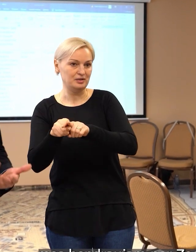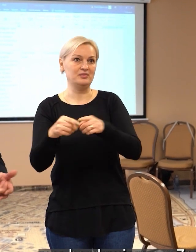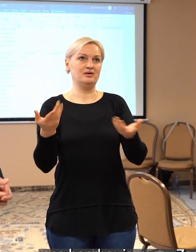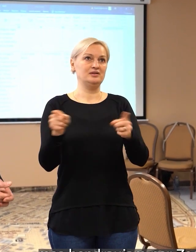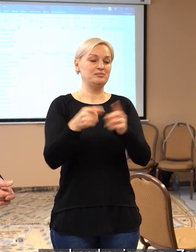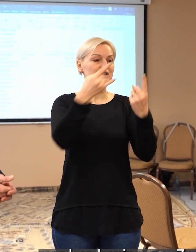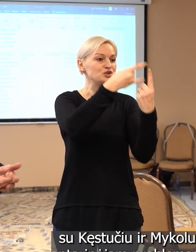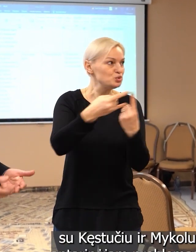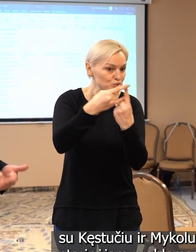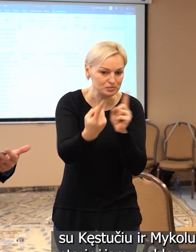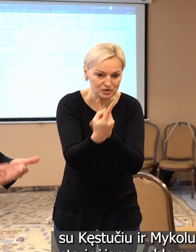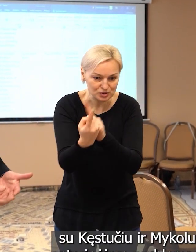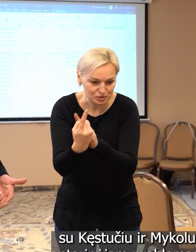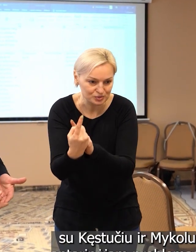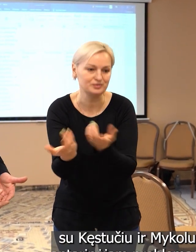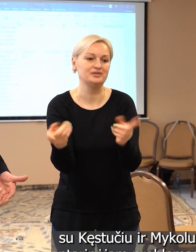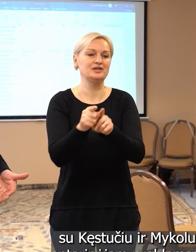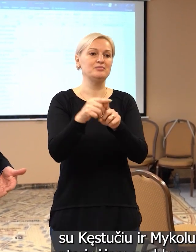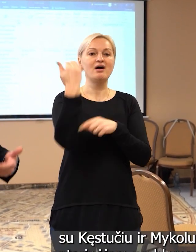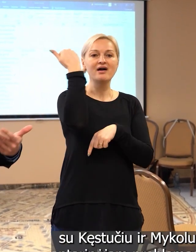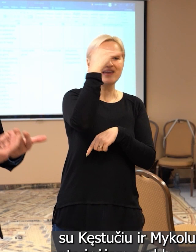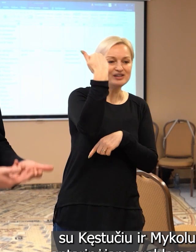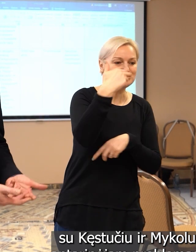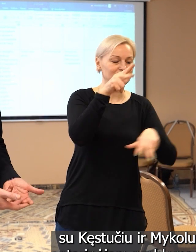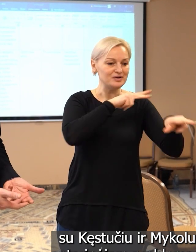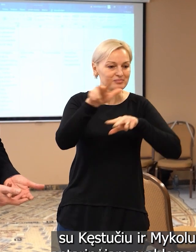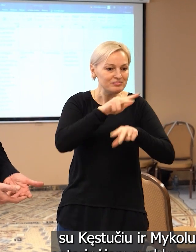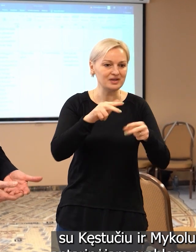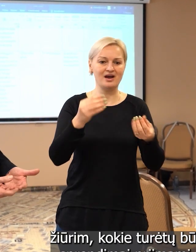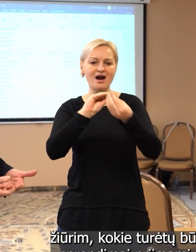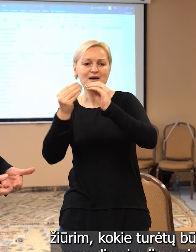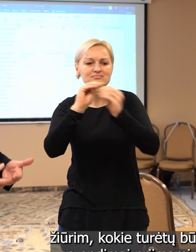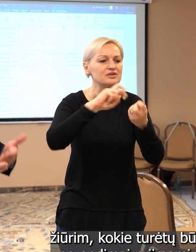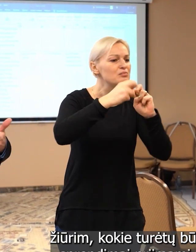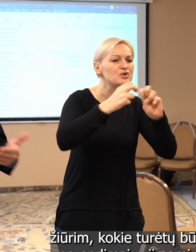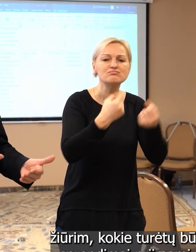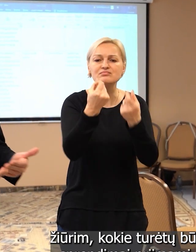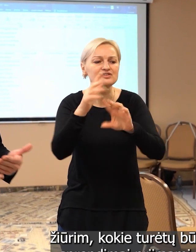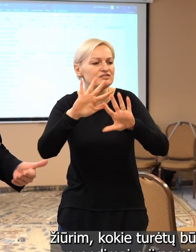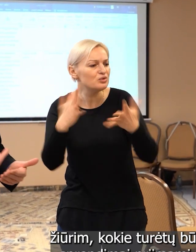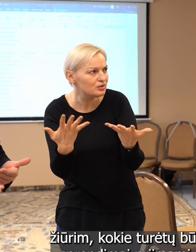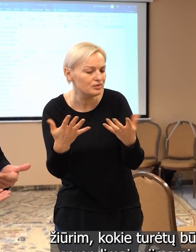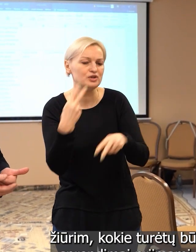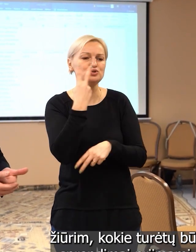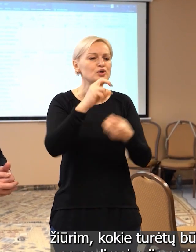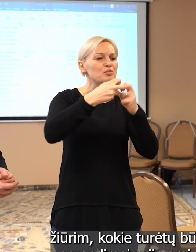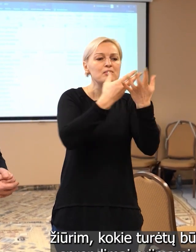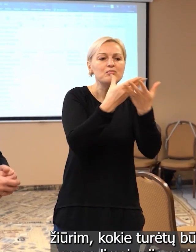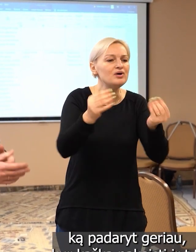per Zoom'us, mes ir su Kęstučiu, su Mykolu aptarinėjom problemas, žiūrėjom, kokie turėtų būti